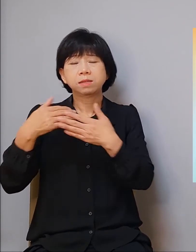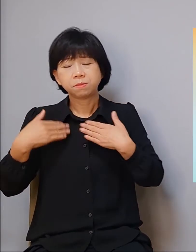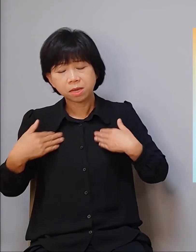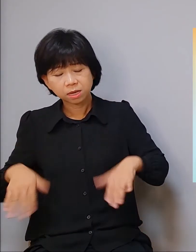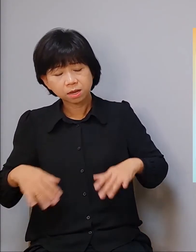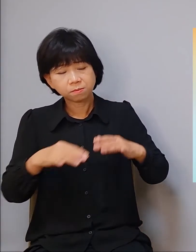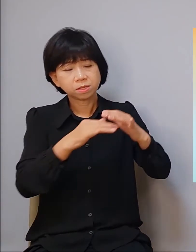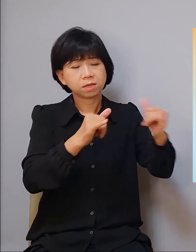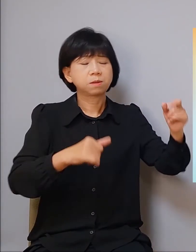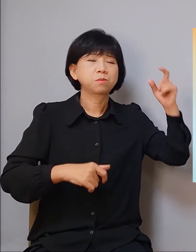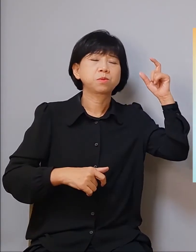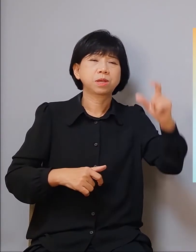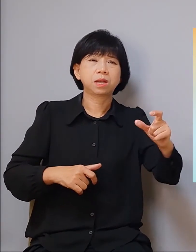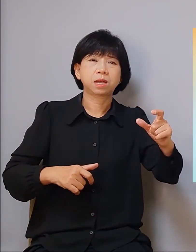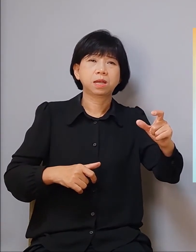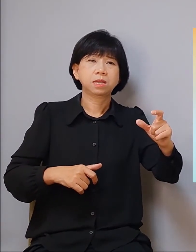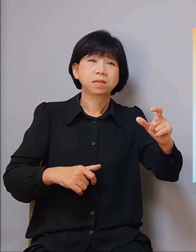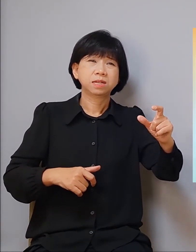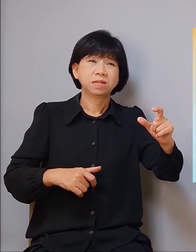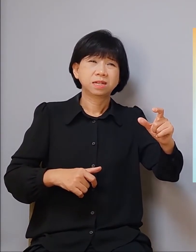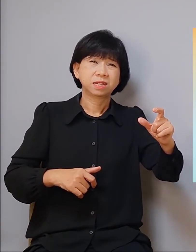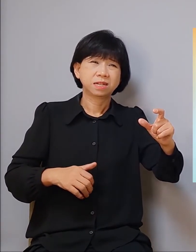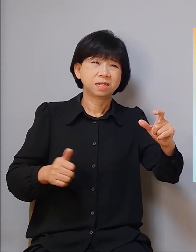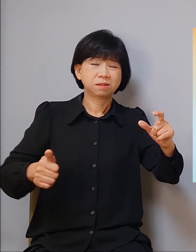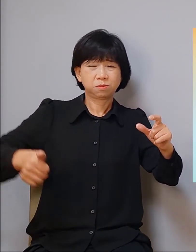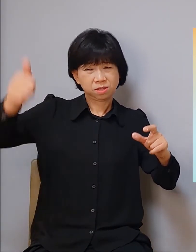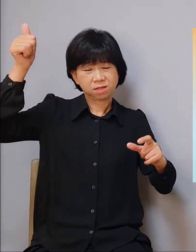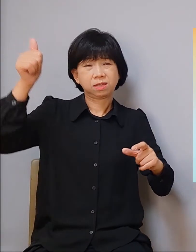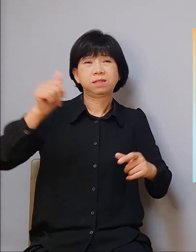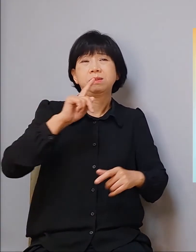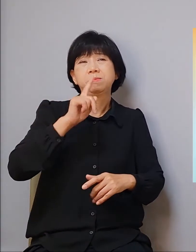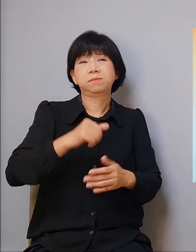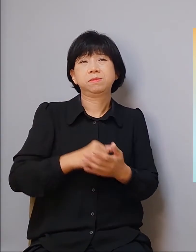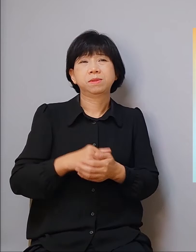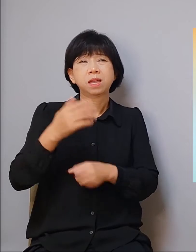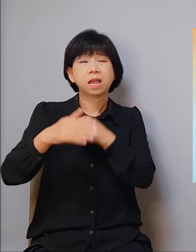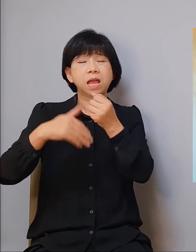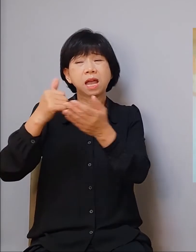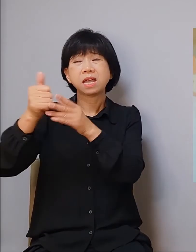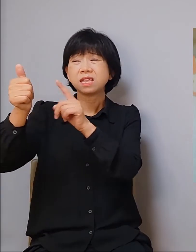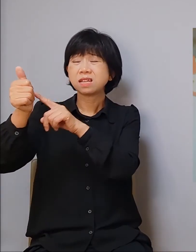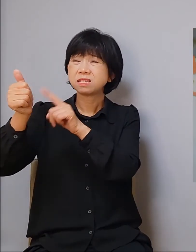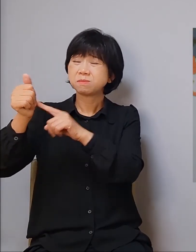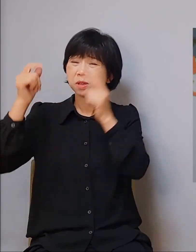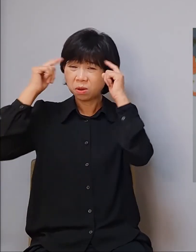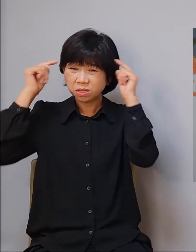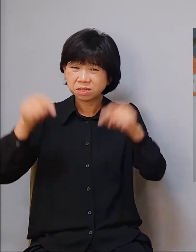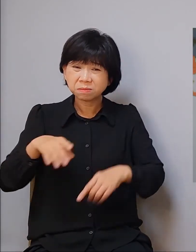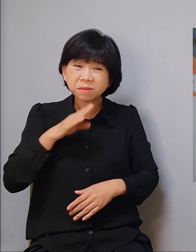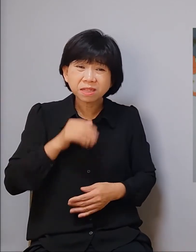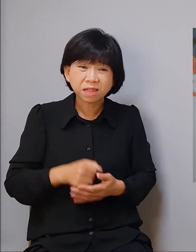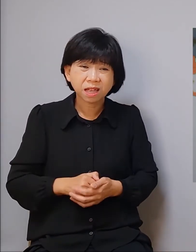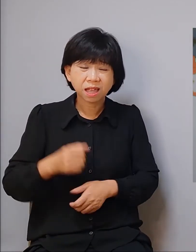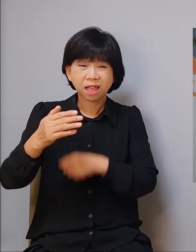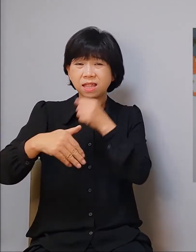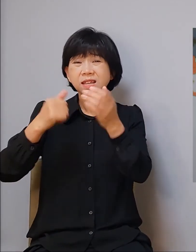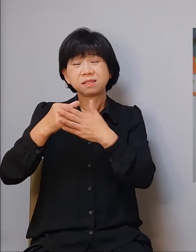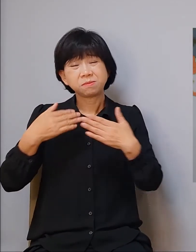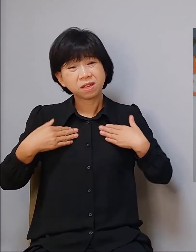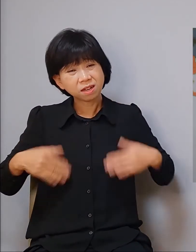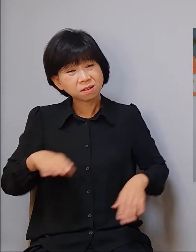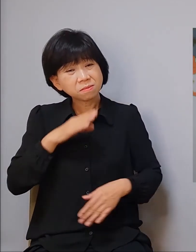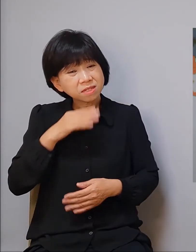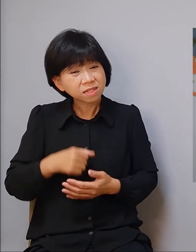아멘. 여러분, 하나님께 어리석다라는 표현이 어울리겠습니까? 하나님께 약하다라는 표현이